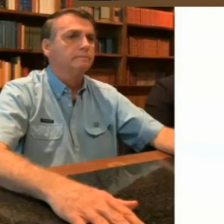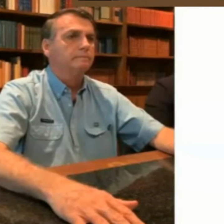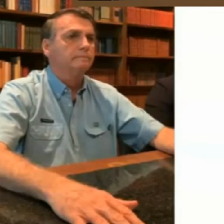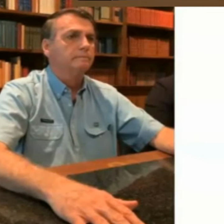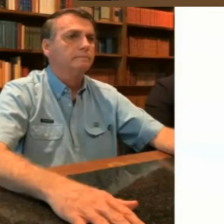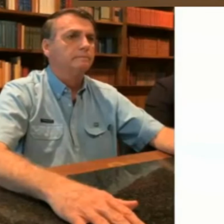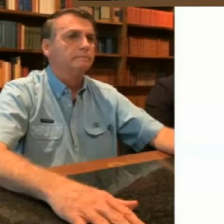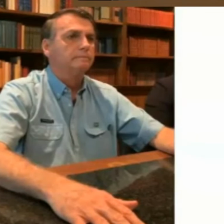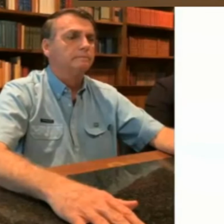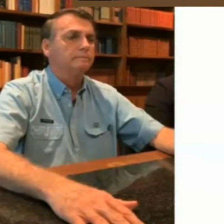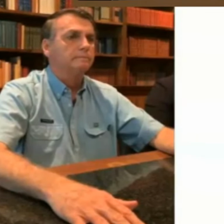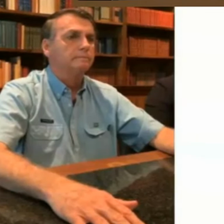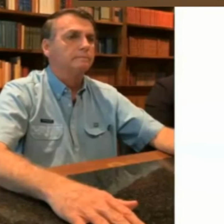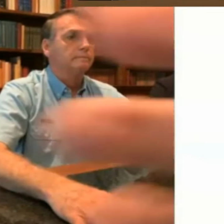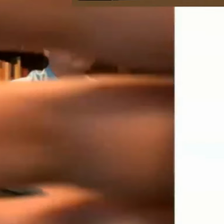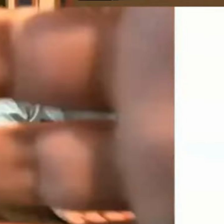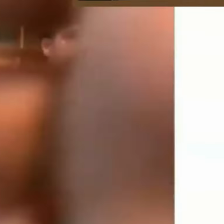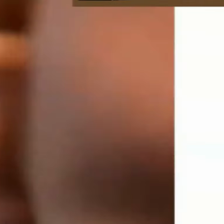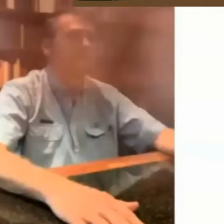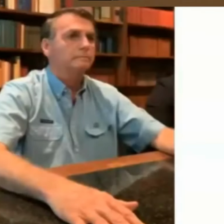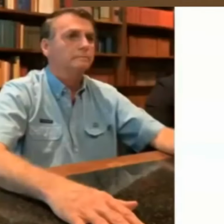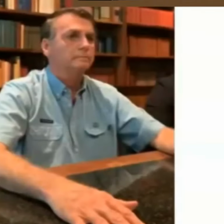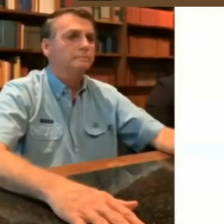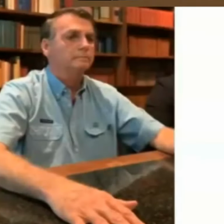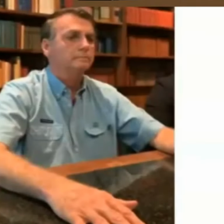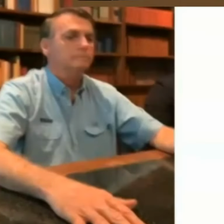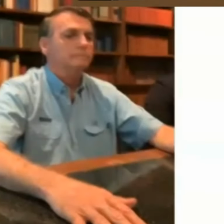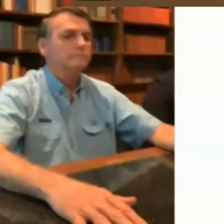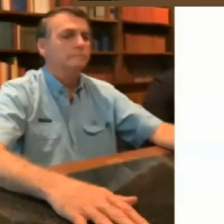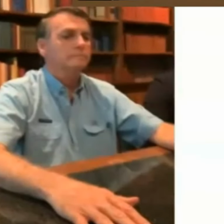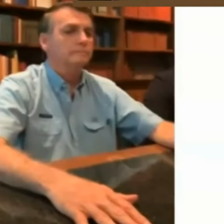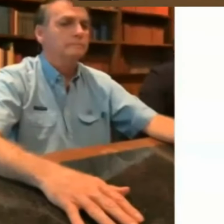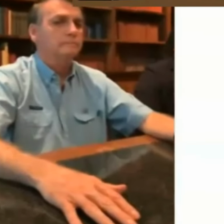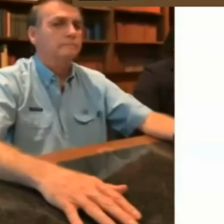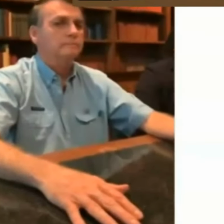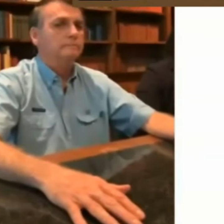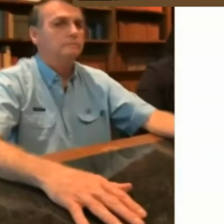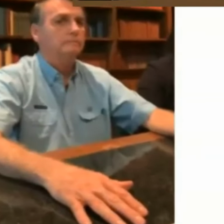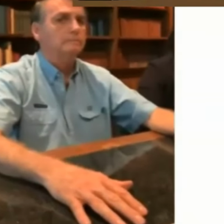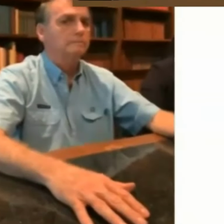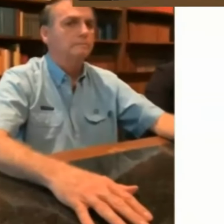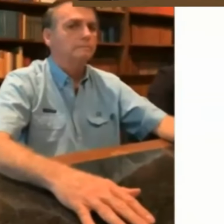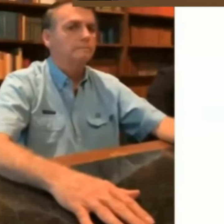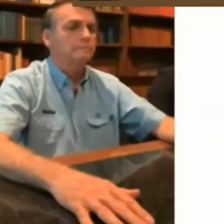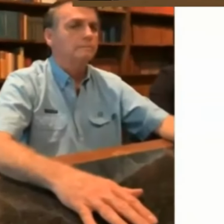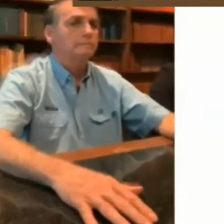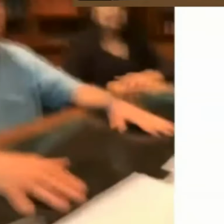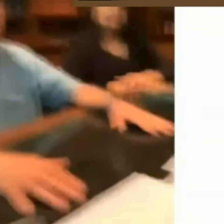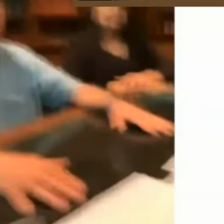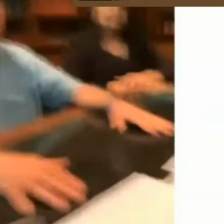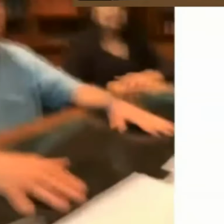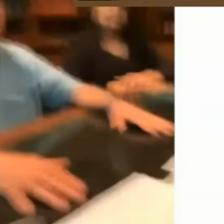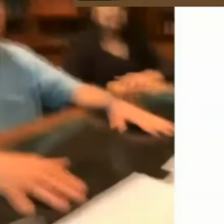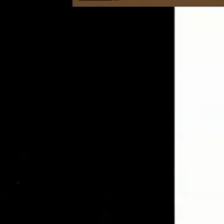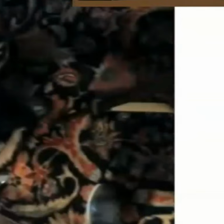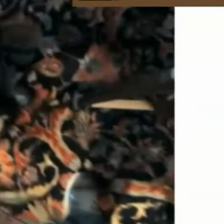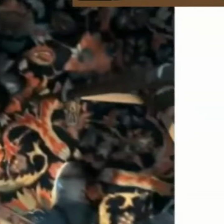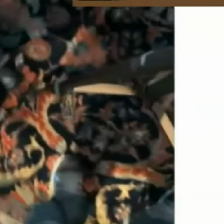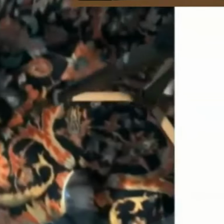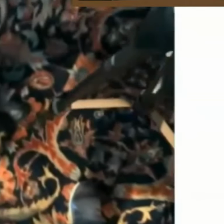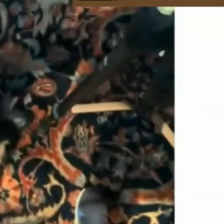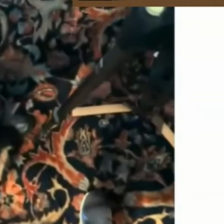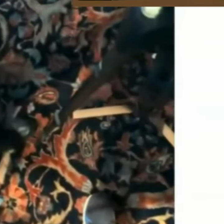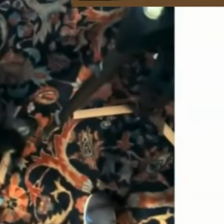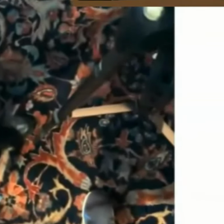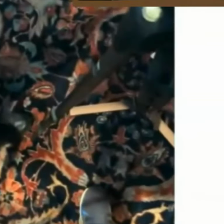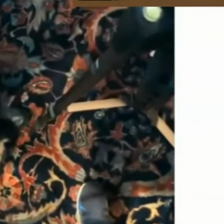legislativo, não é do executivo, não é do judiciário. de todos e principalmente o poder emana no povo em